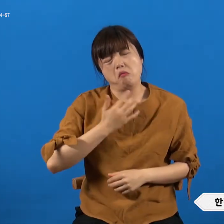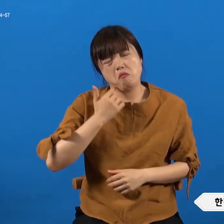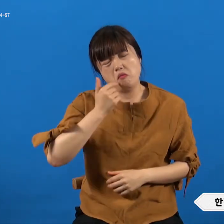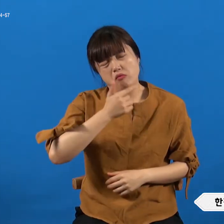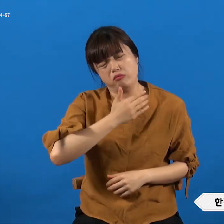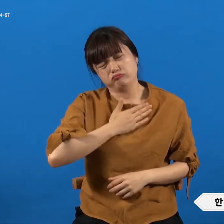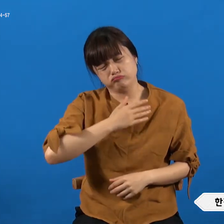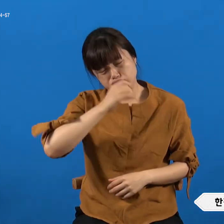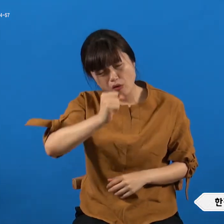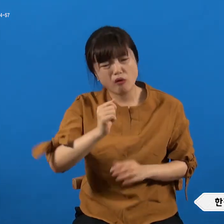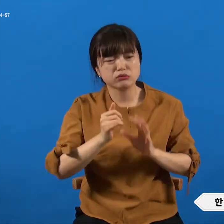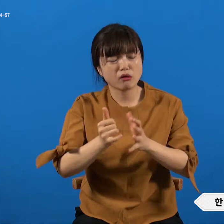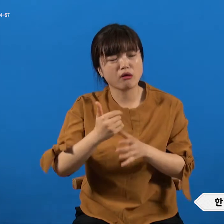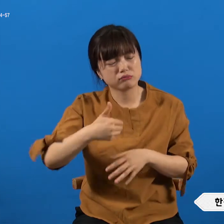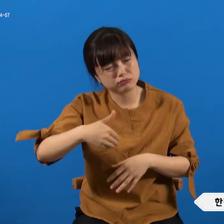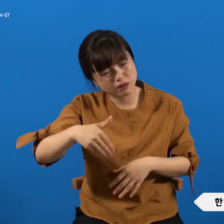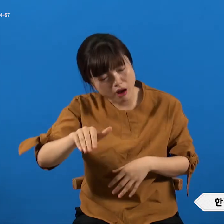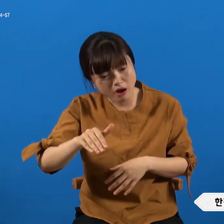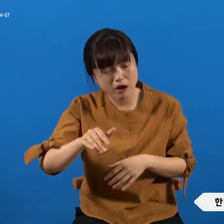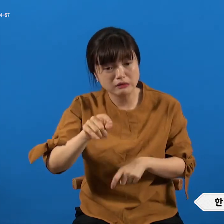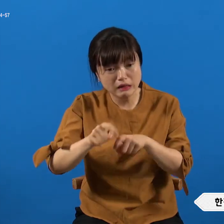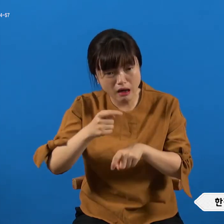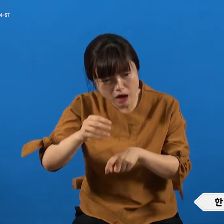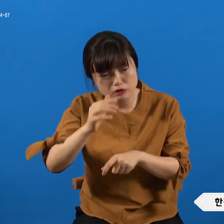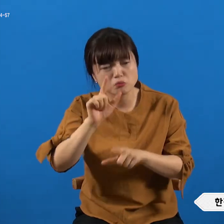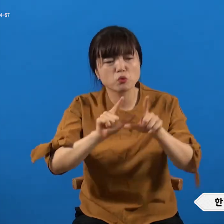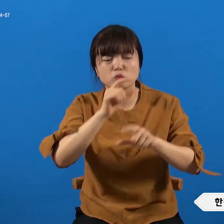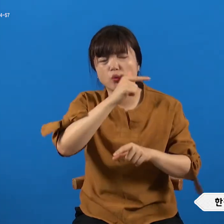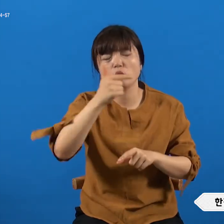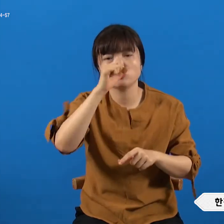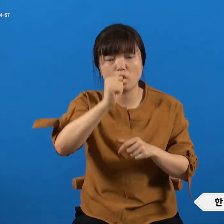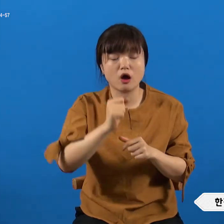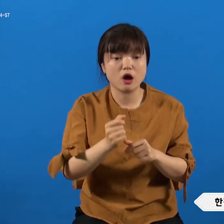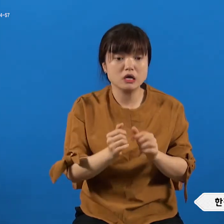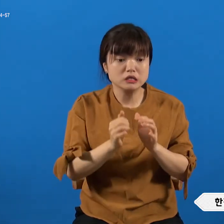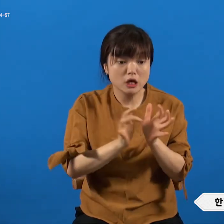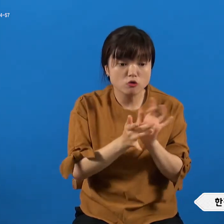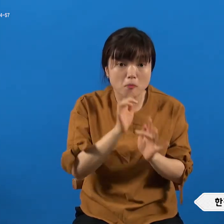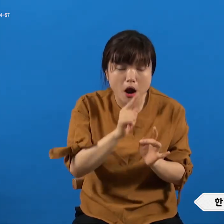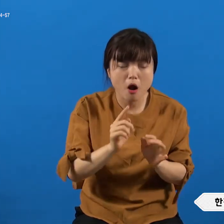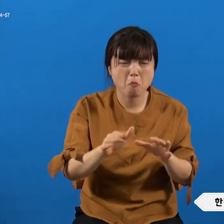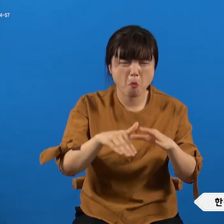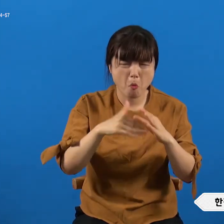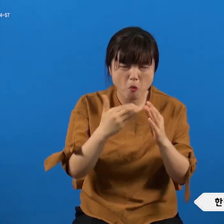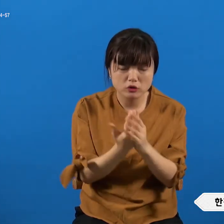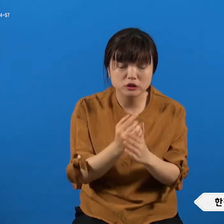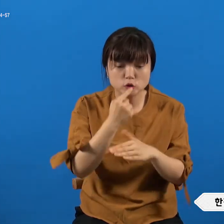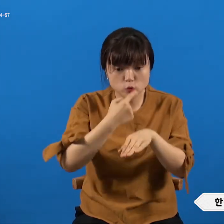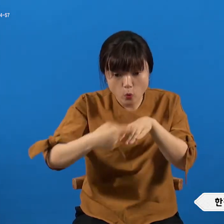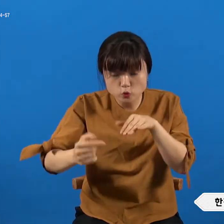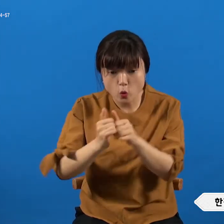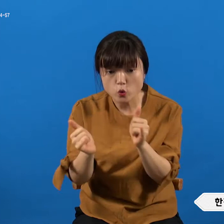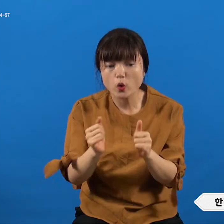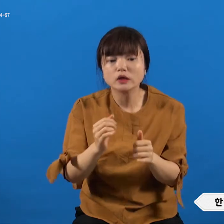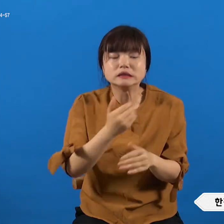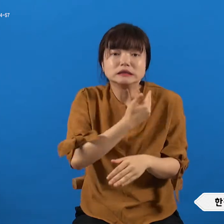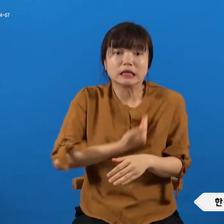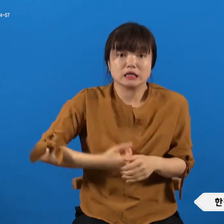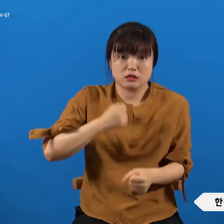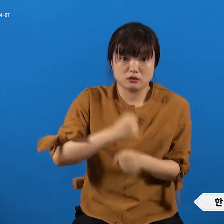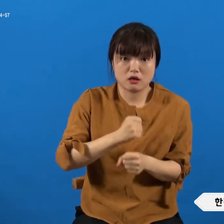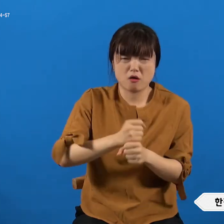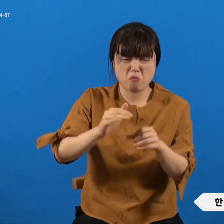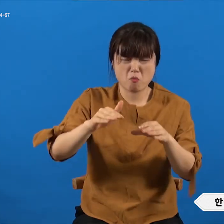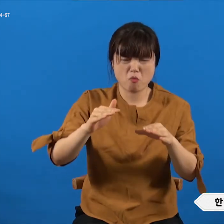세상으로 나아가는 것입니다. 우리 예수님께서도 그러므로 너희는 가서 모든 족속으로 제자를 삼아.